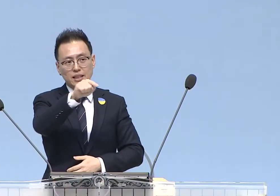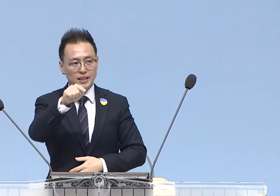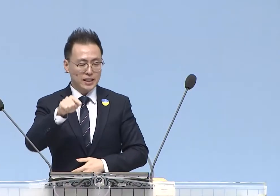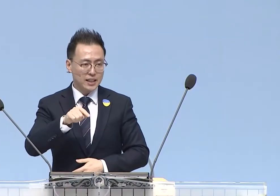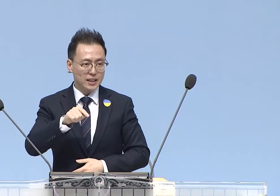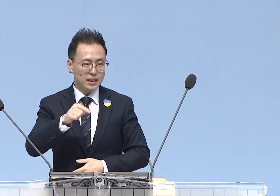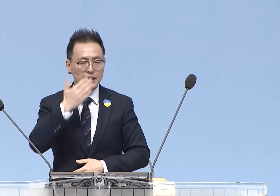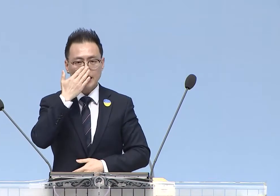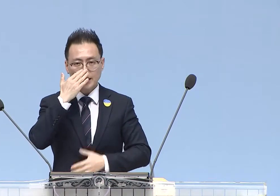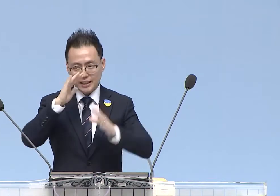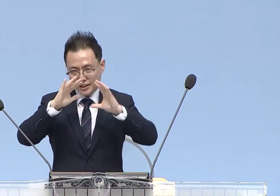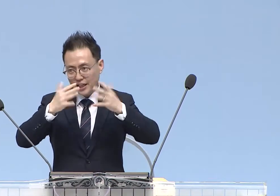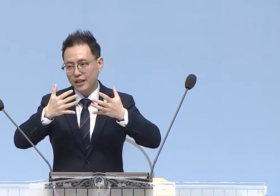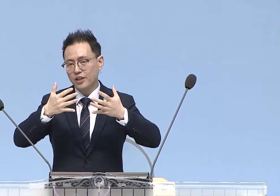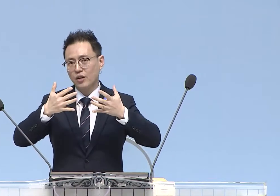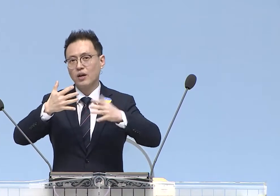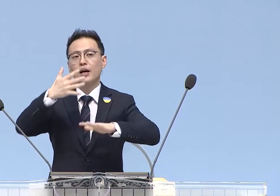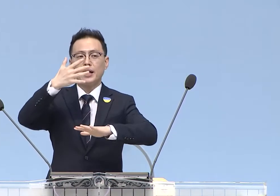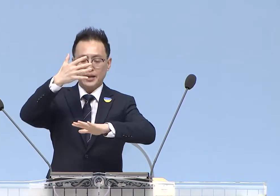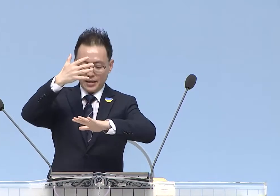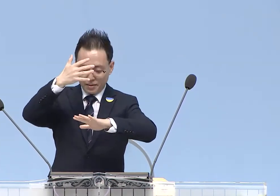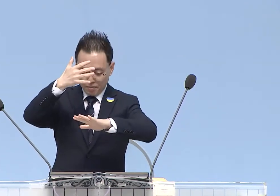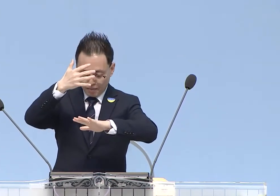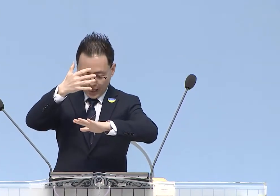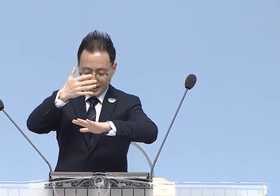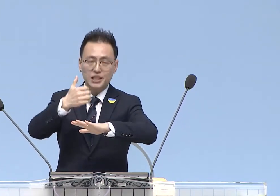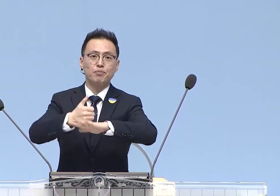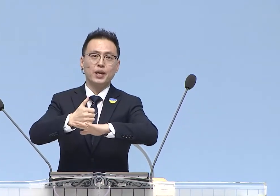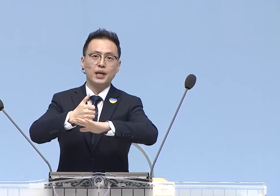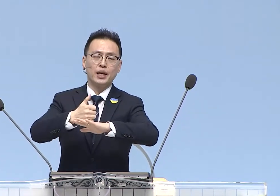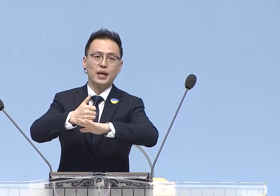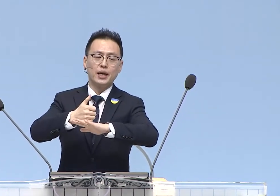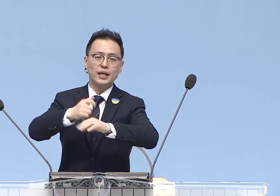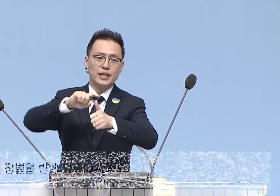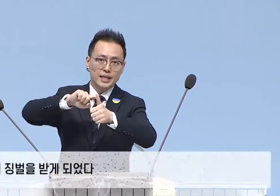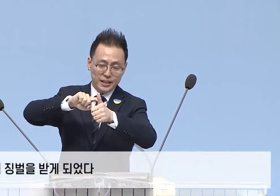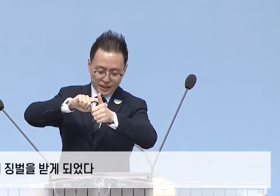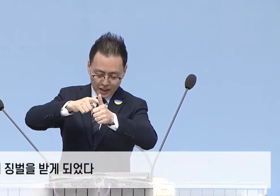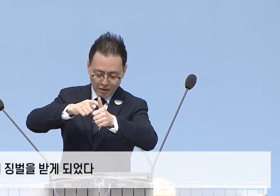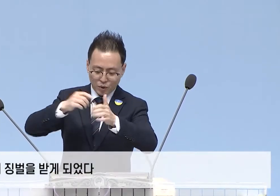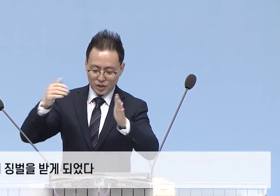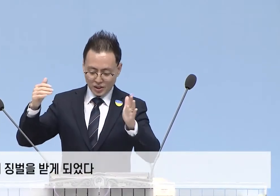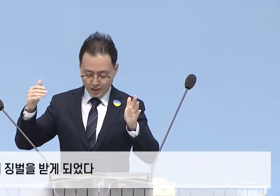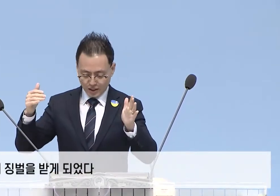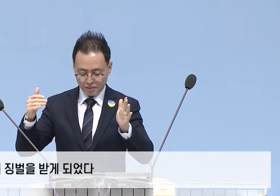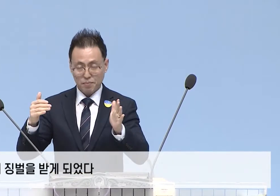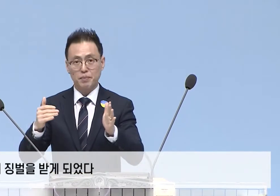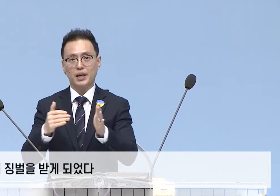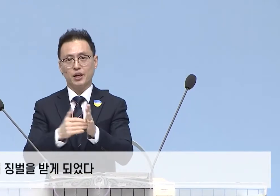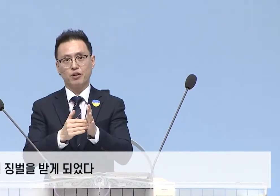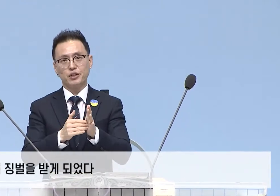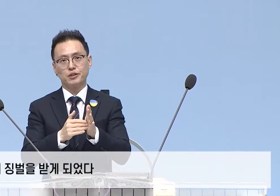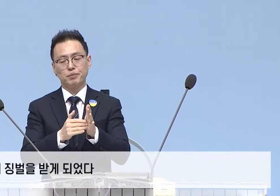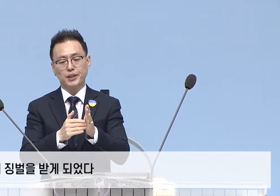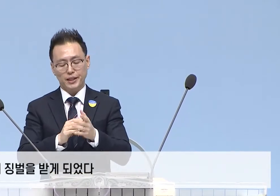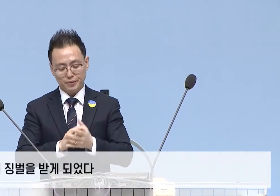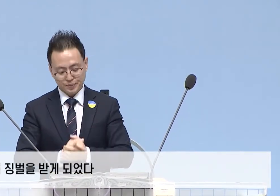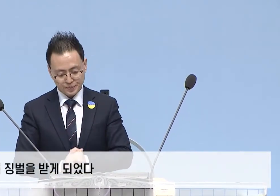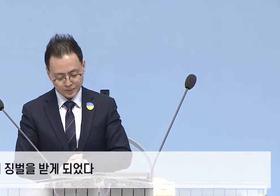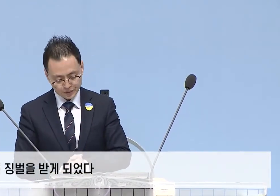그들 이스라엘은요 마침내 징벌을 받게 되었습니다.